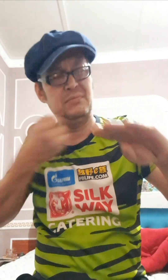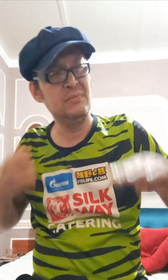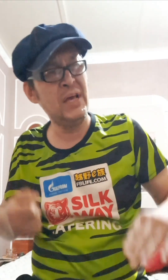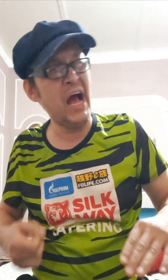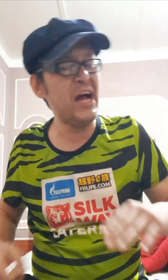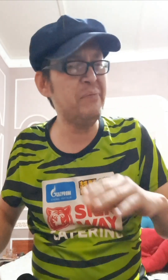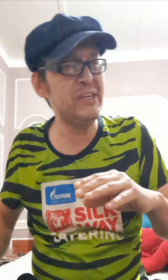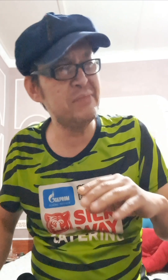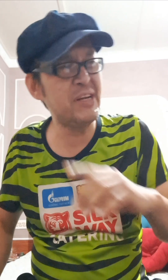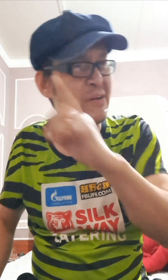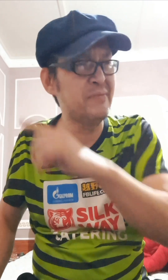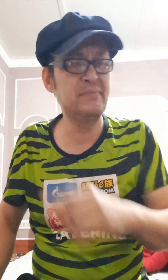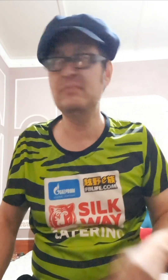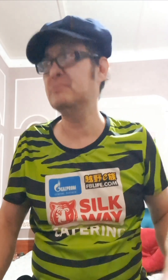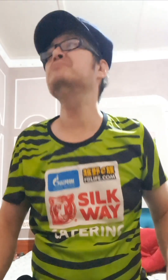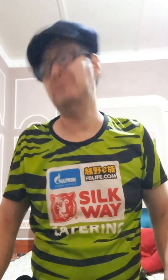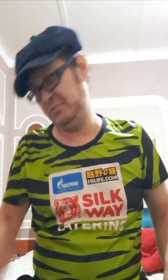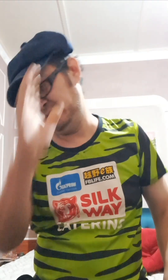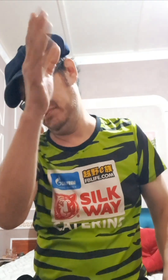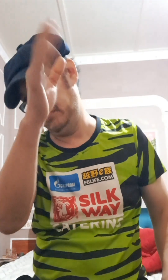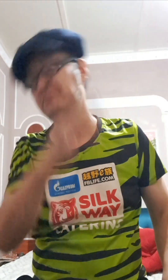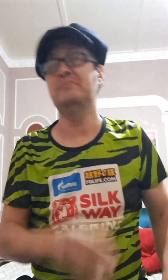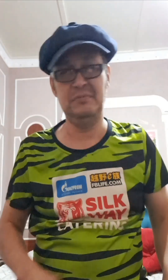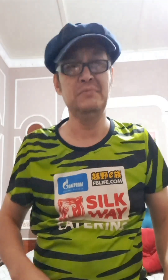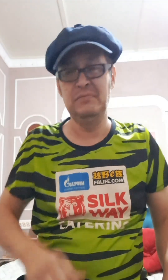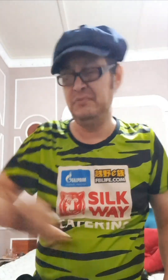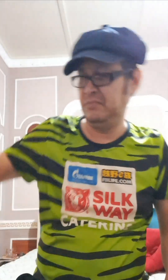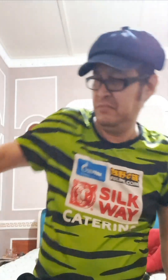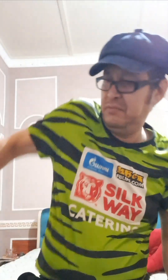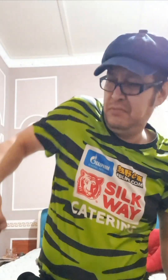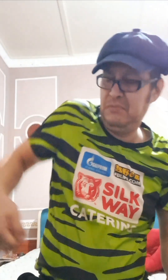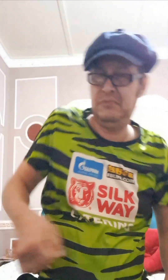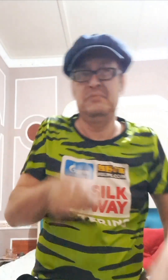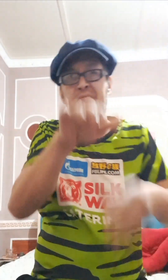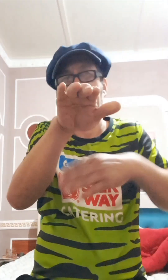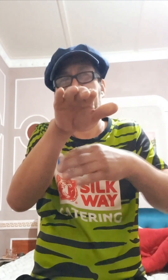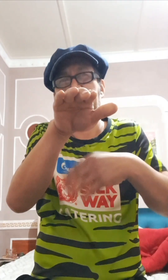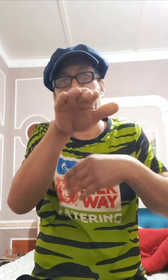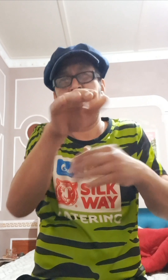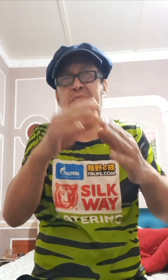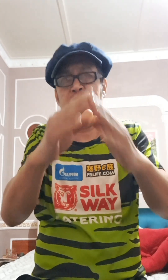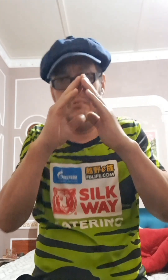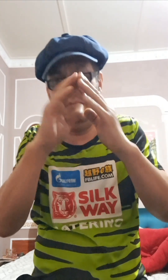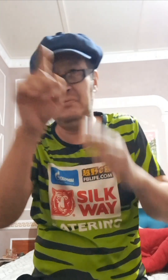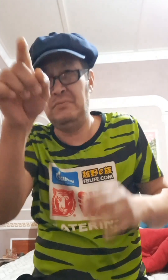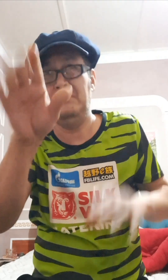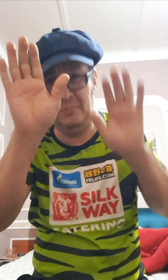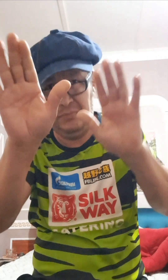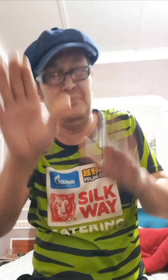Los trabajadores ensamblan las duelas usando un martillo y aros temporales. A este proceso lo llaman montaje. Utilizan